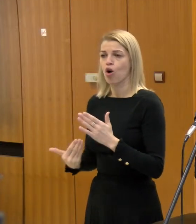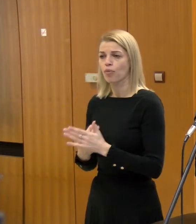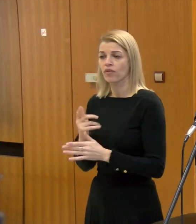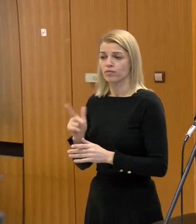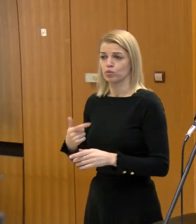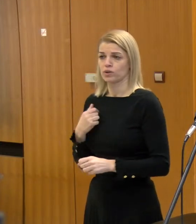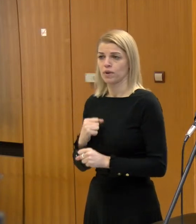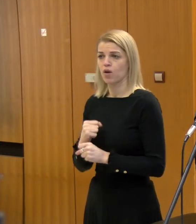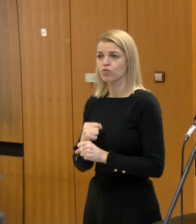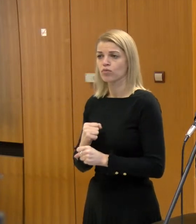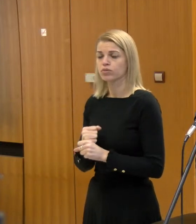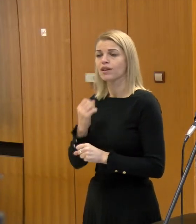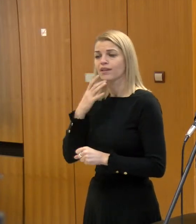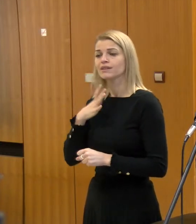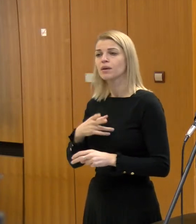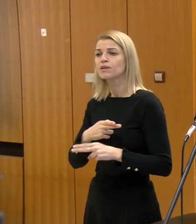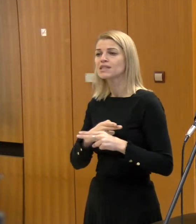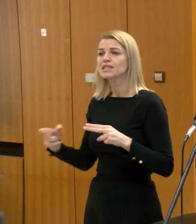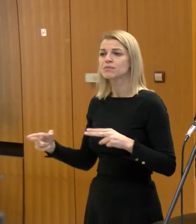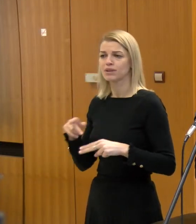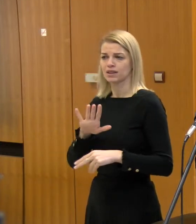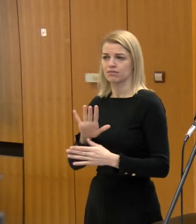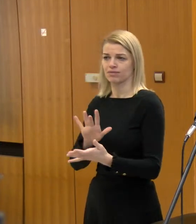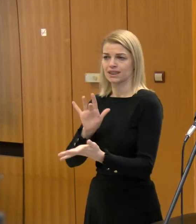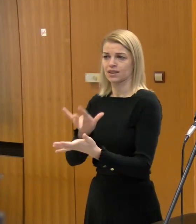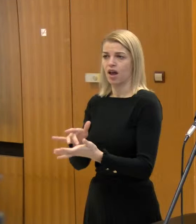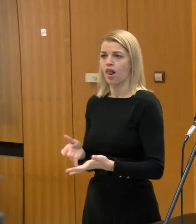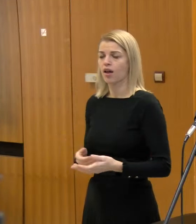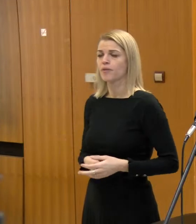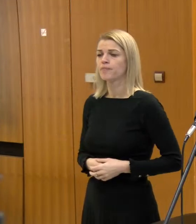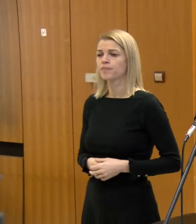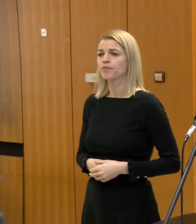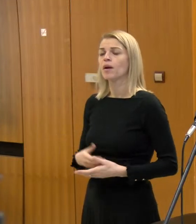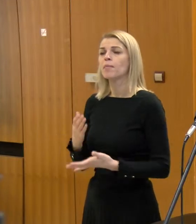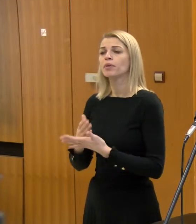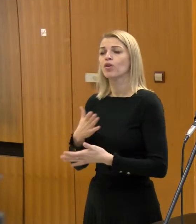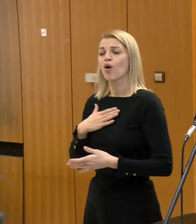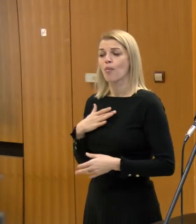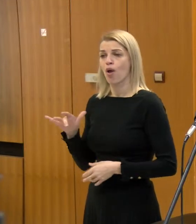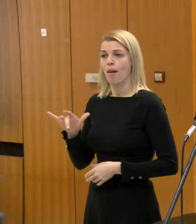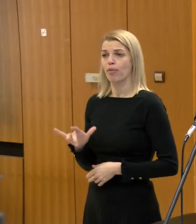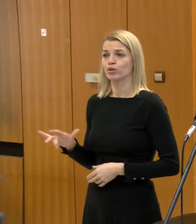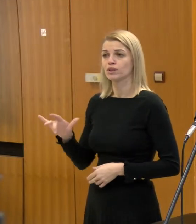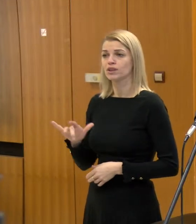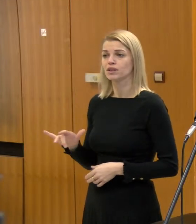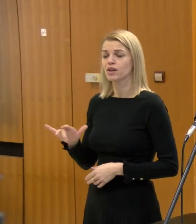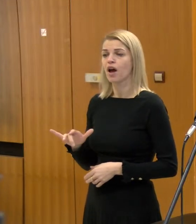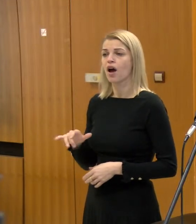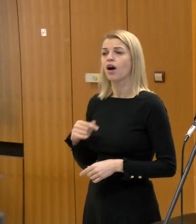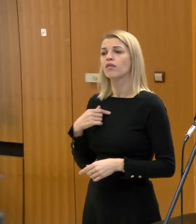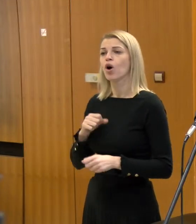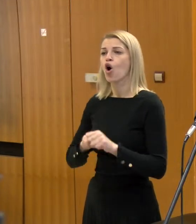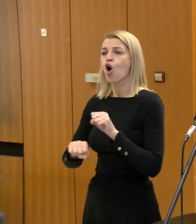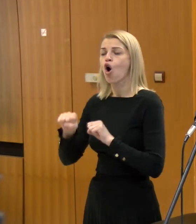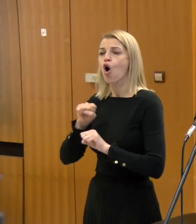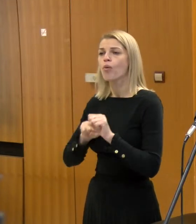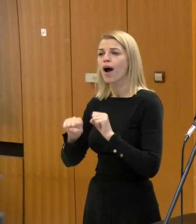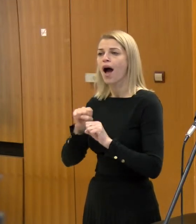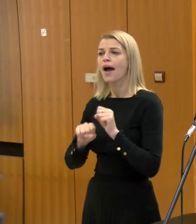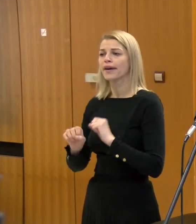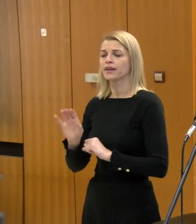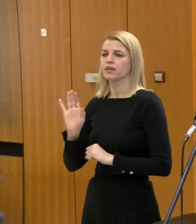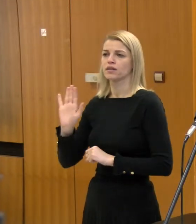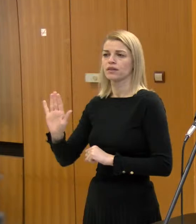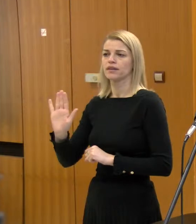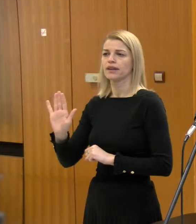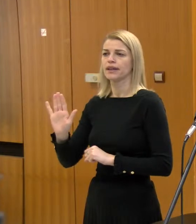musíme urobiť a chceme splniť tento míľnik. Čiže moja pozícia je naopak obhájiť ich, dá